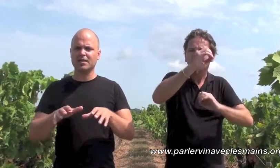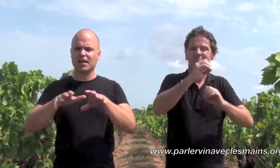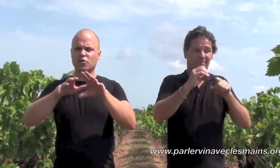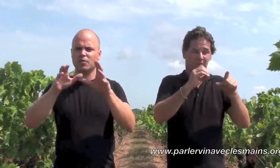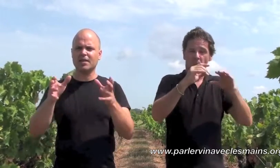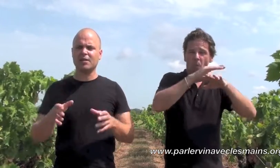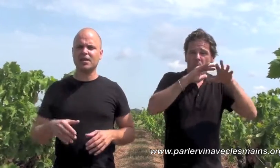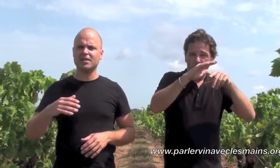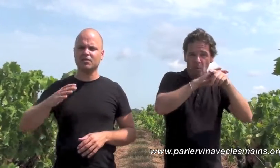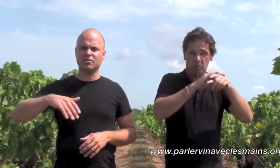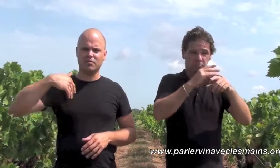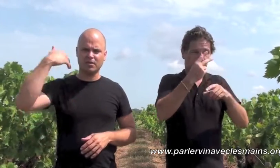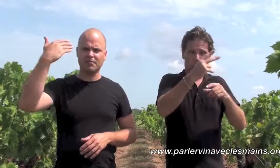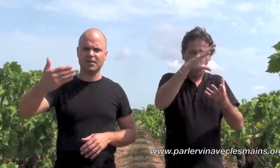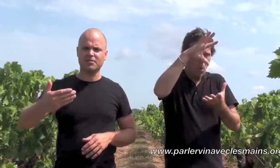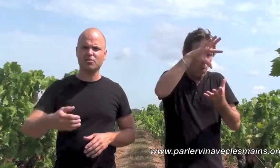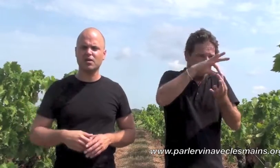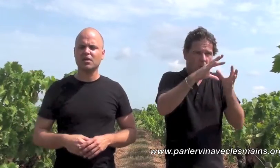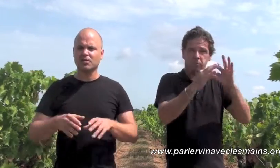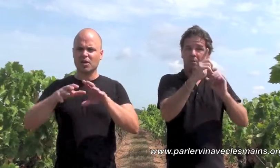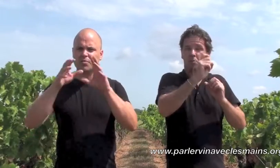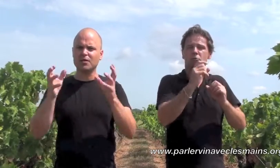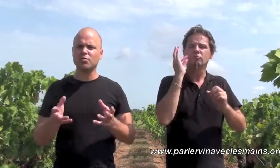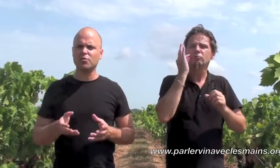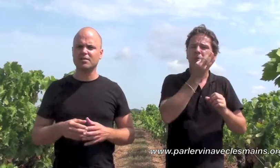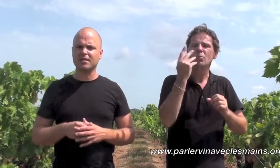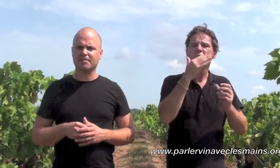être accumulés à partir de la véraison dans la pellicule du raisin.